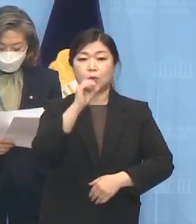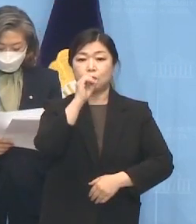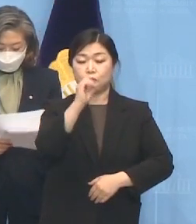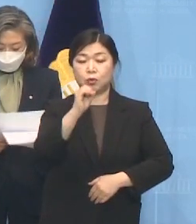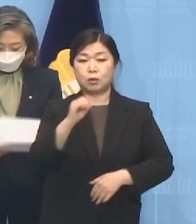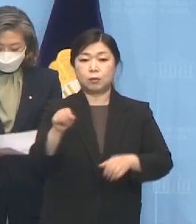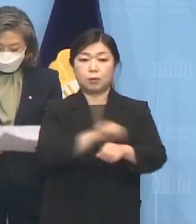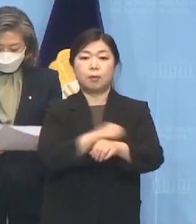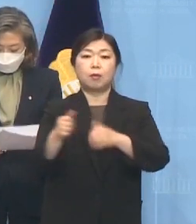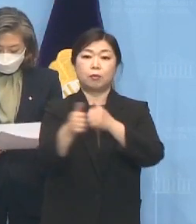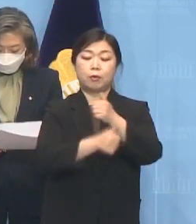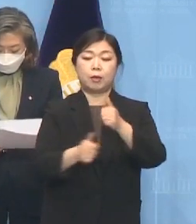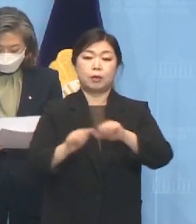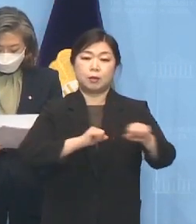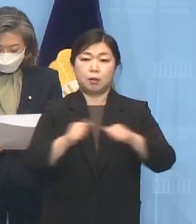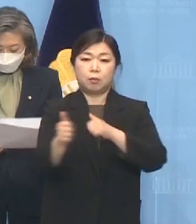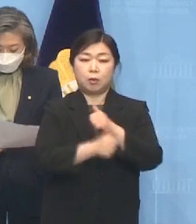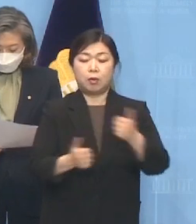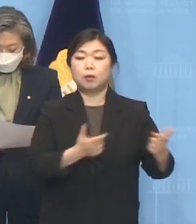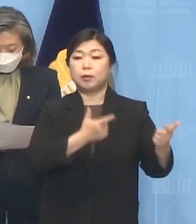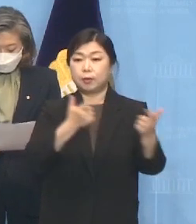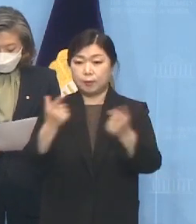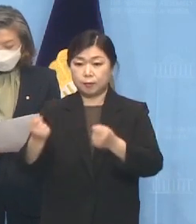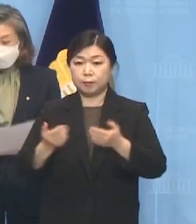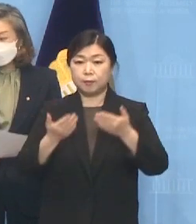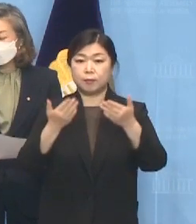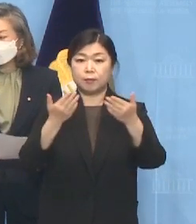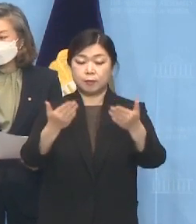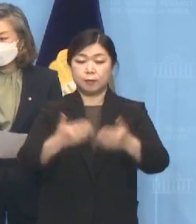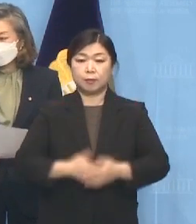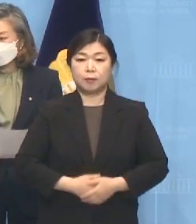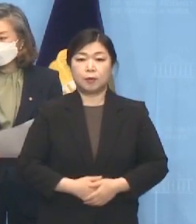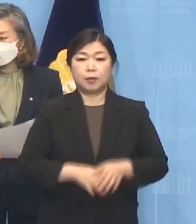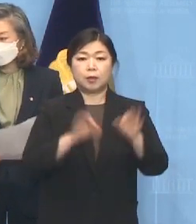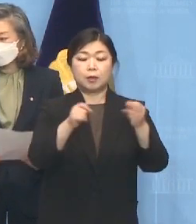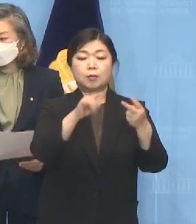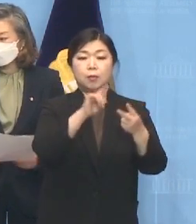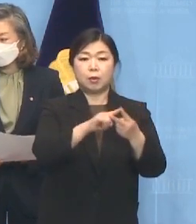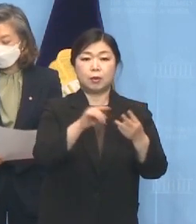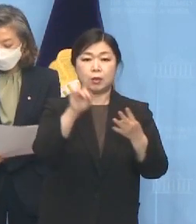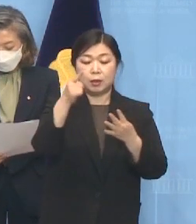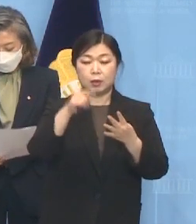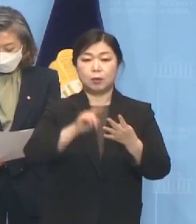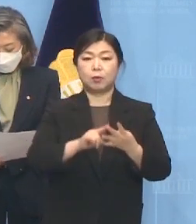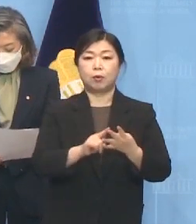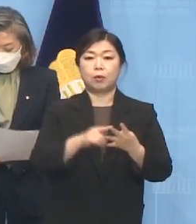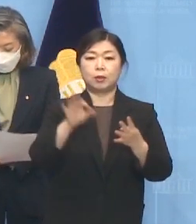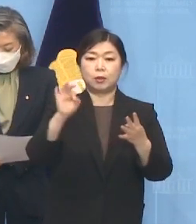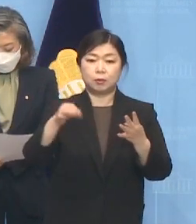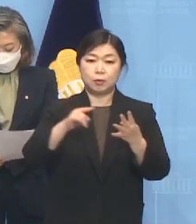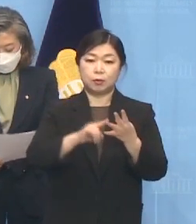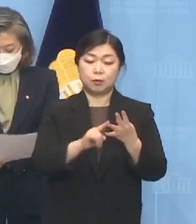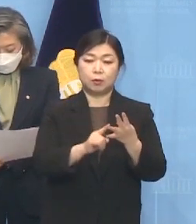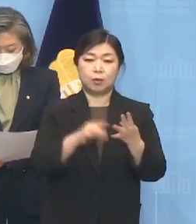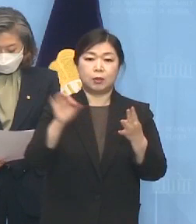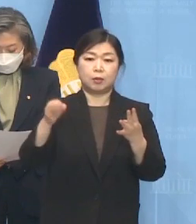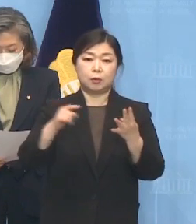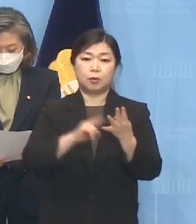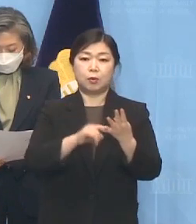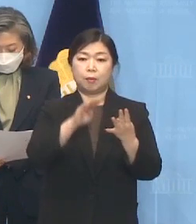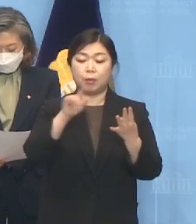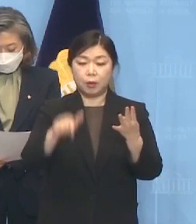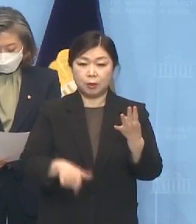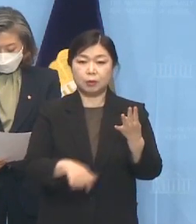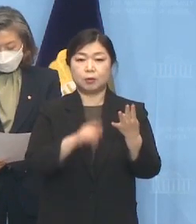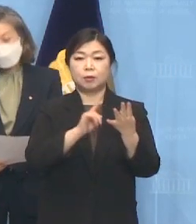특별위원회 실행위원회 의원 일동 김성환 이소영 김성주 김종우